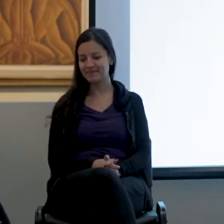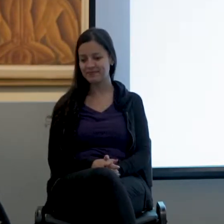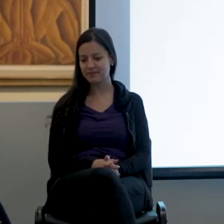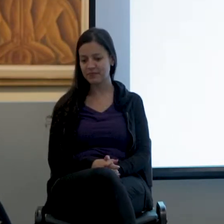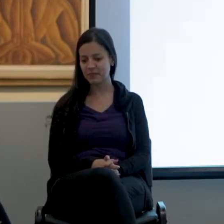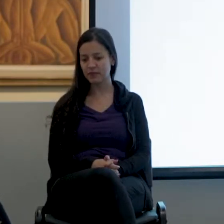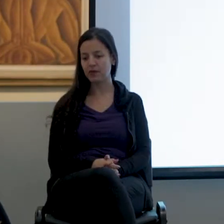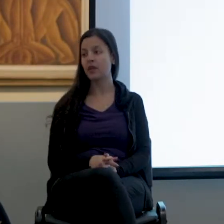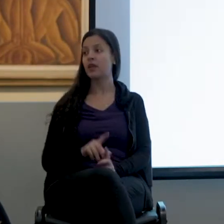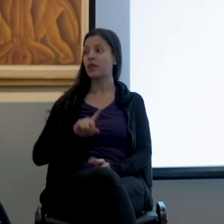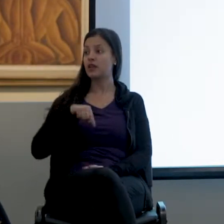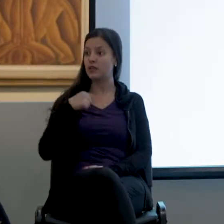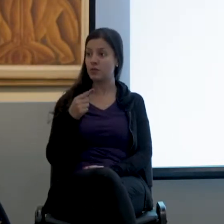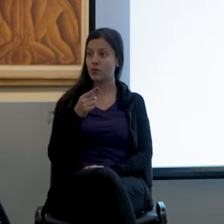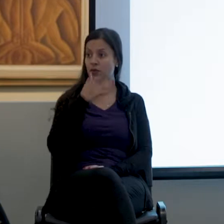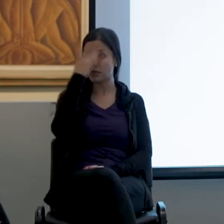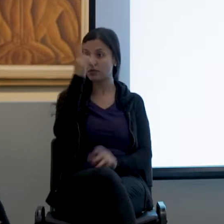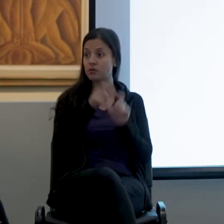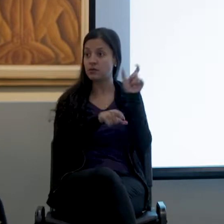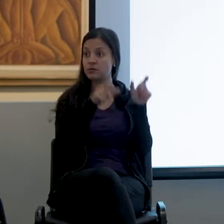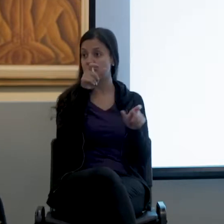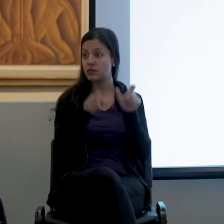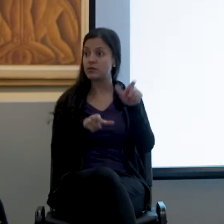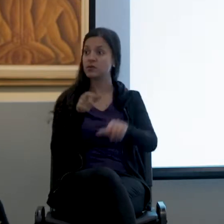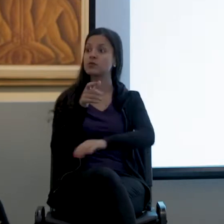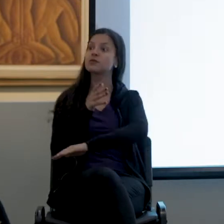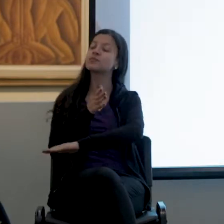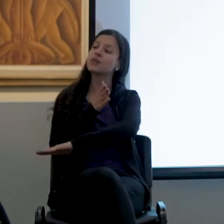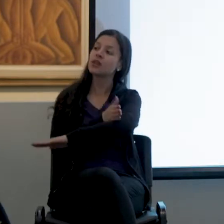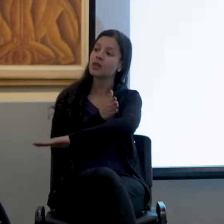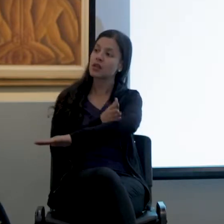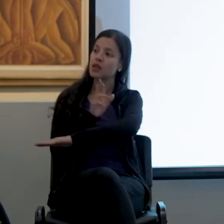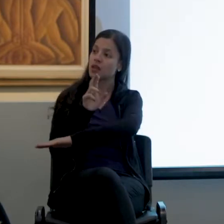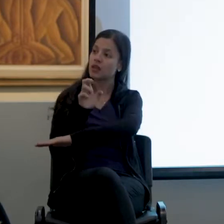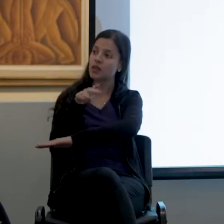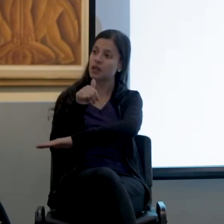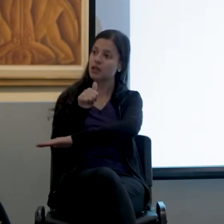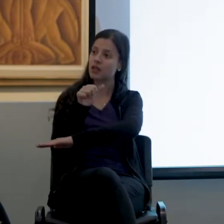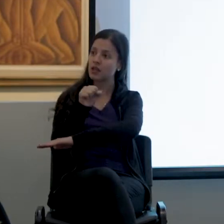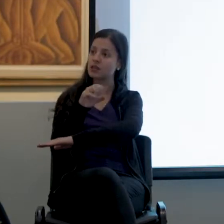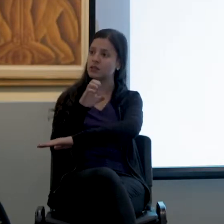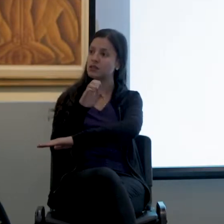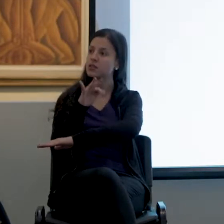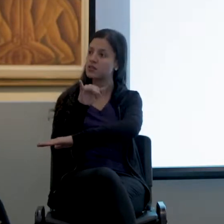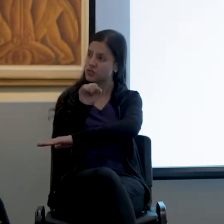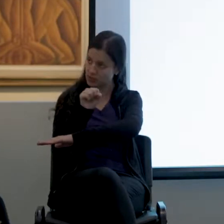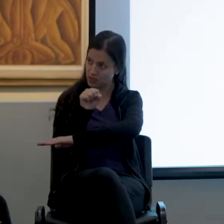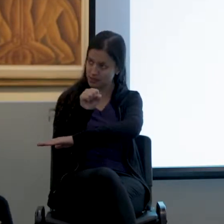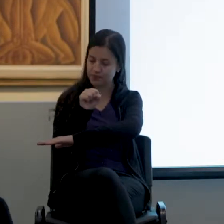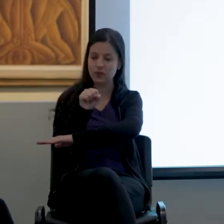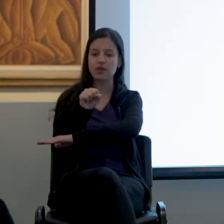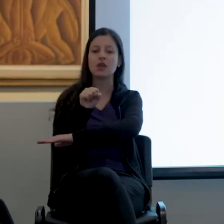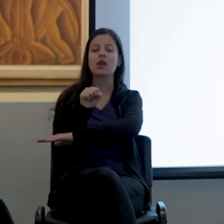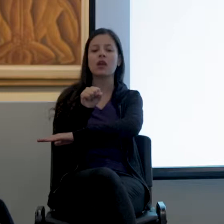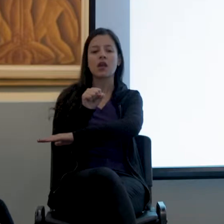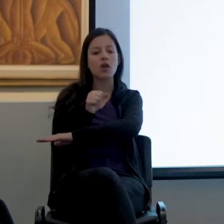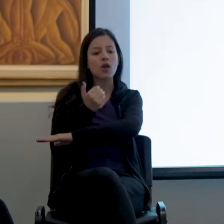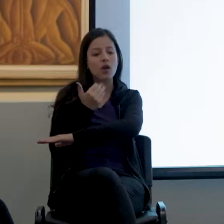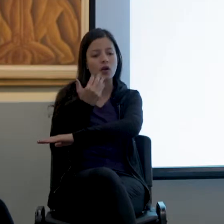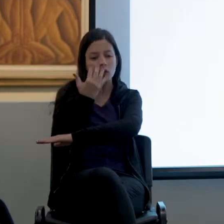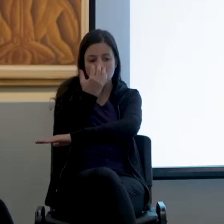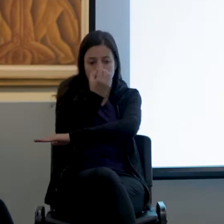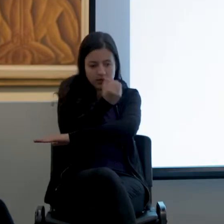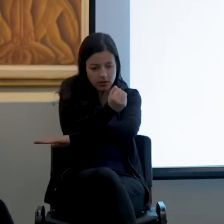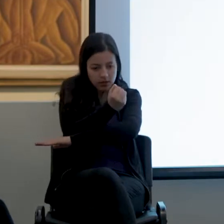Quando os renascentistas começam a se interessar, começam a poder se interessar por aquilo que se